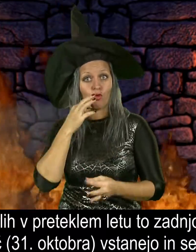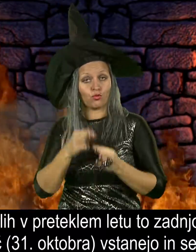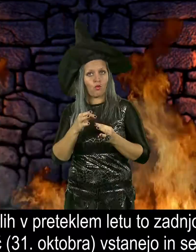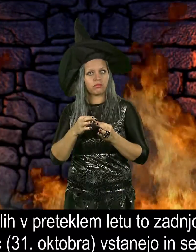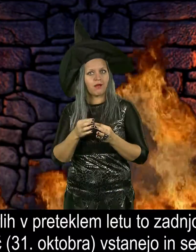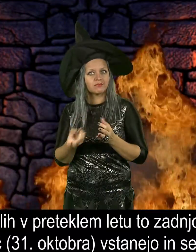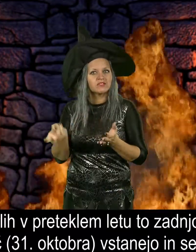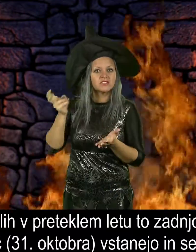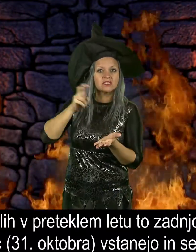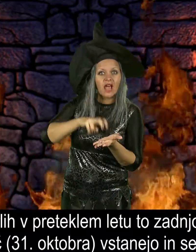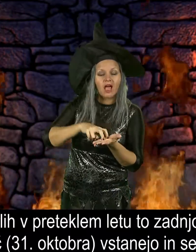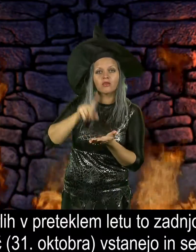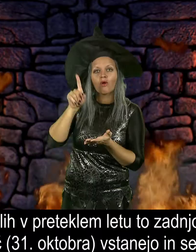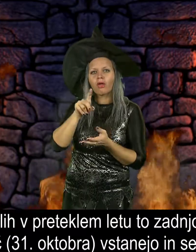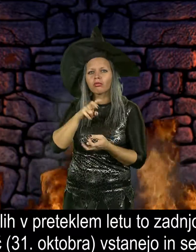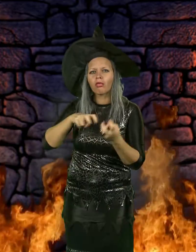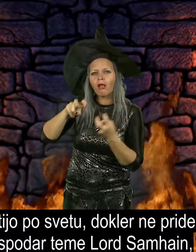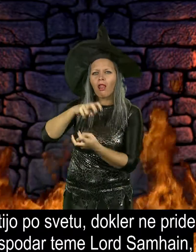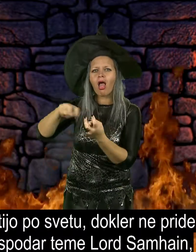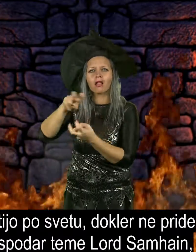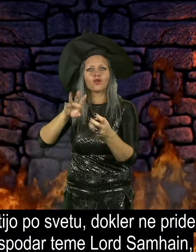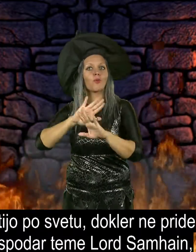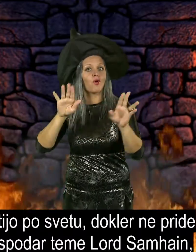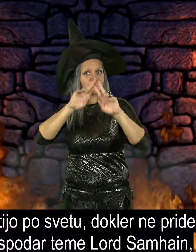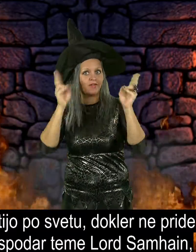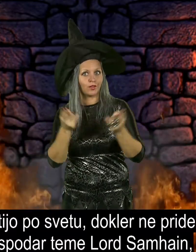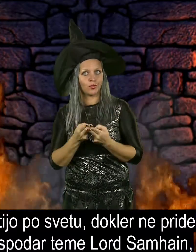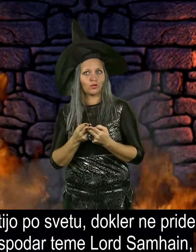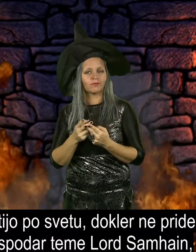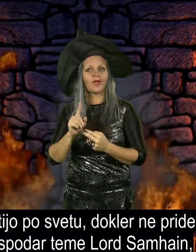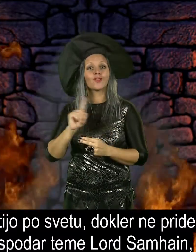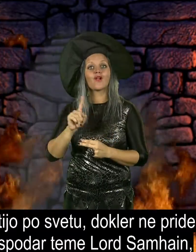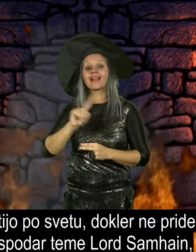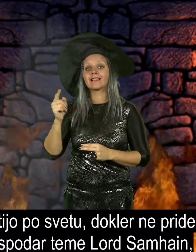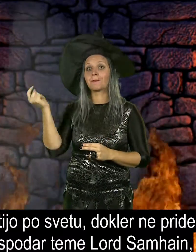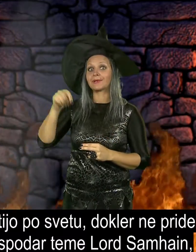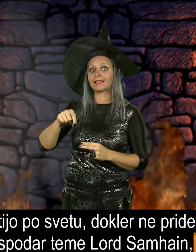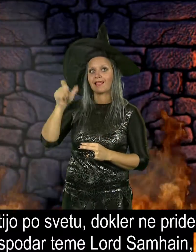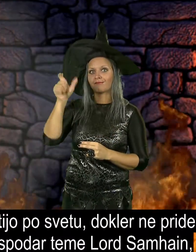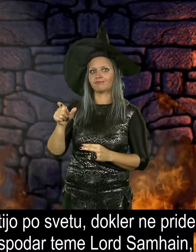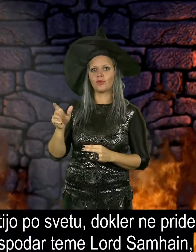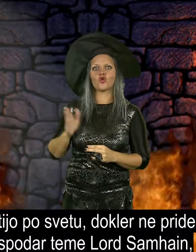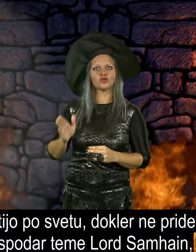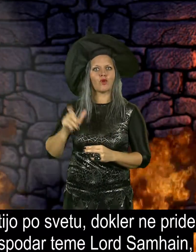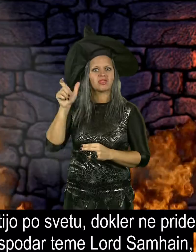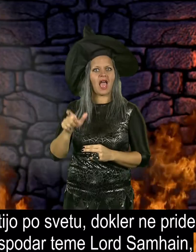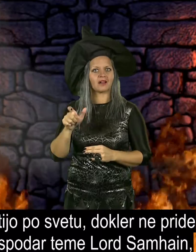in se klatijo po svetu, dokler ne pride gospodar teme, Lord Samain, ki jih zbere in pospremi